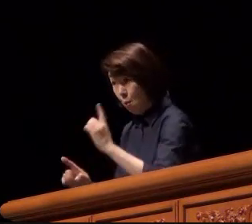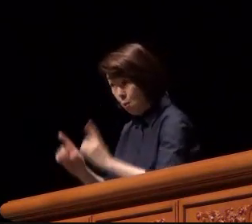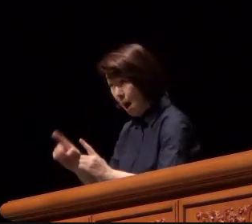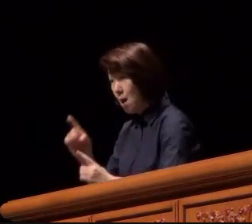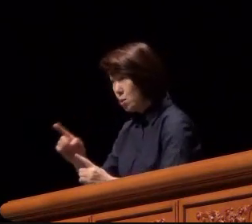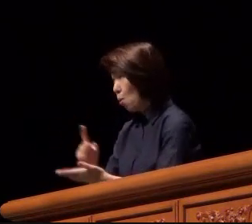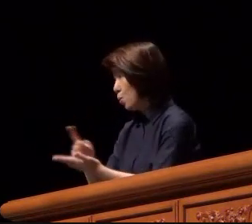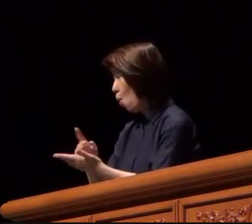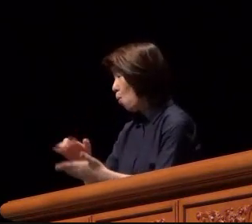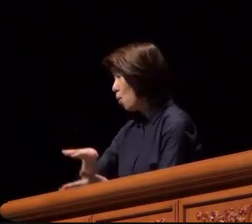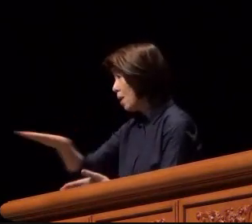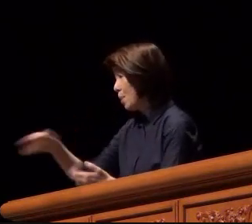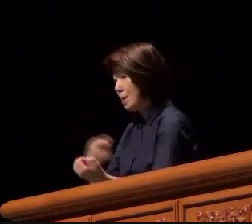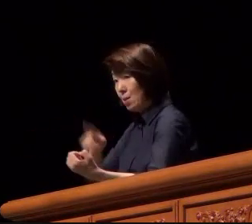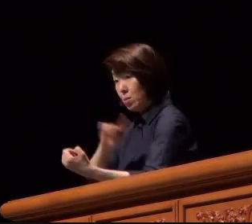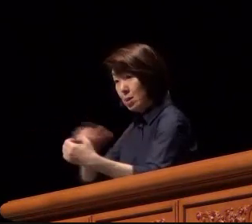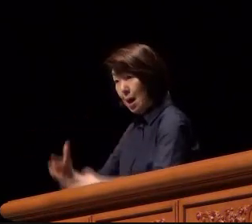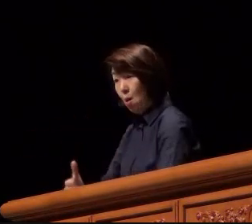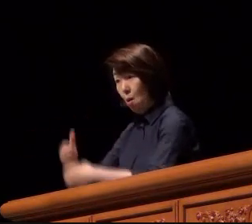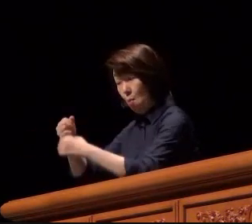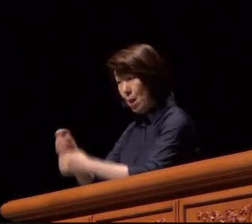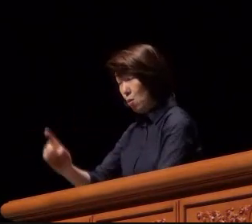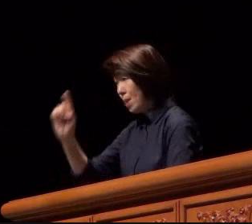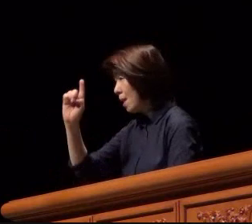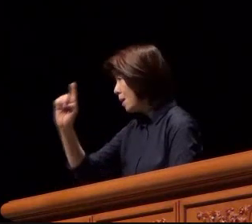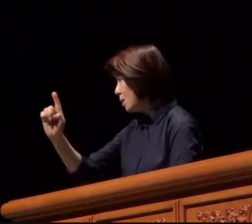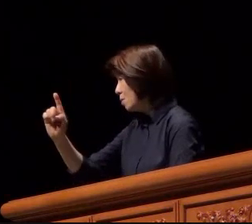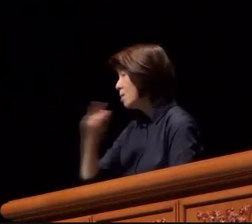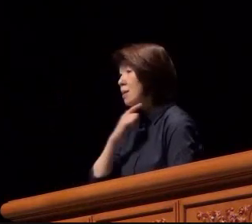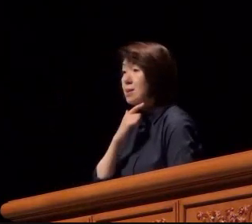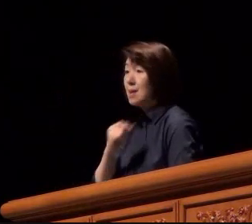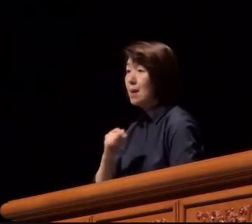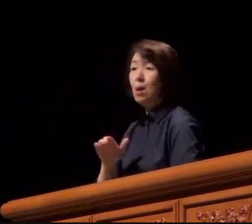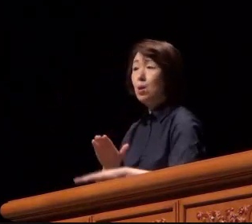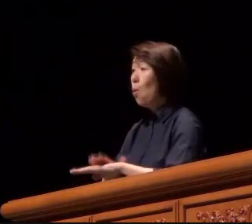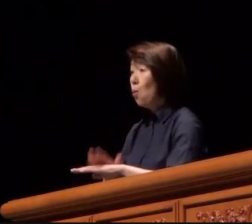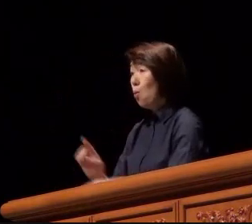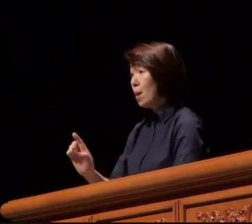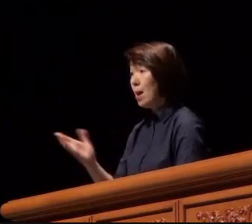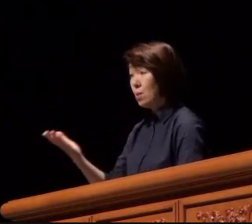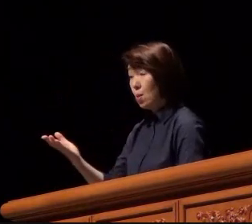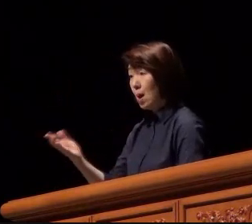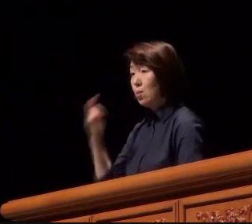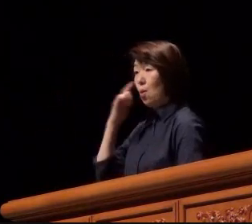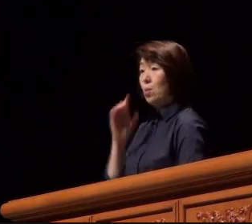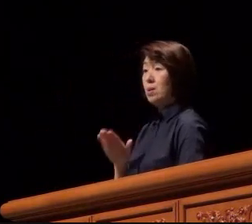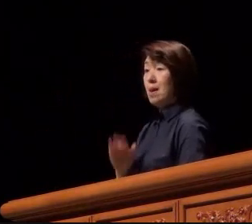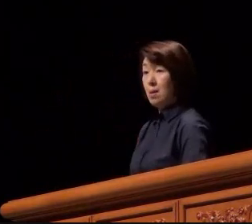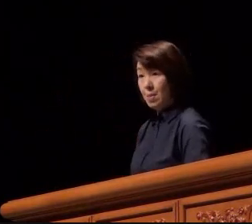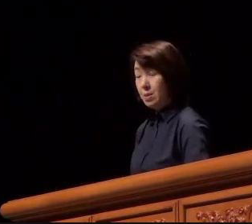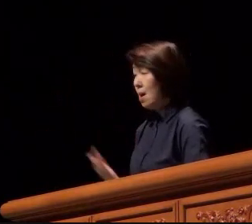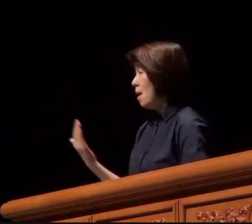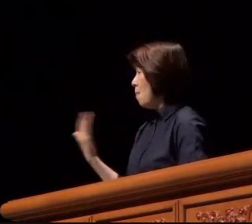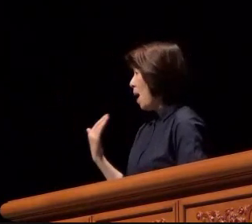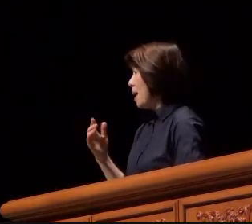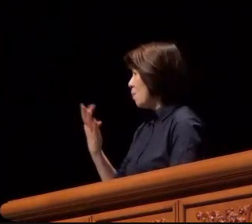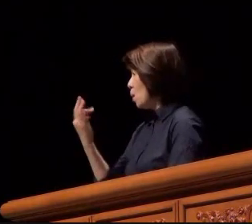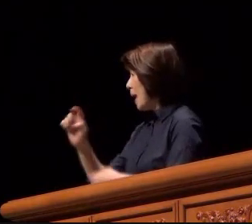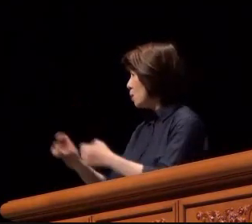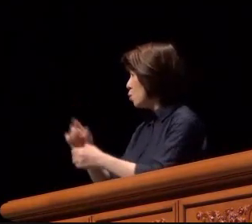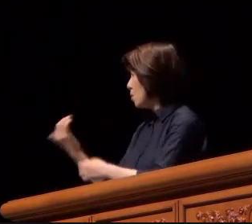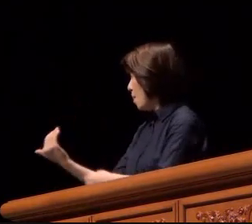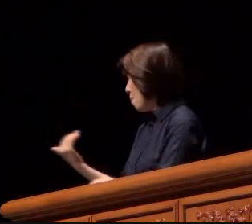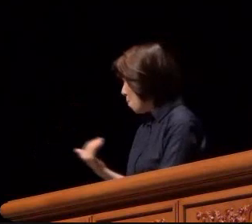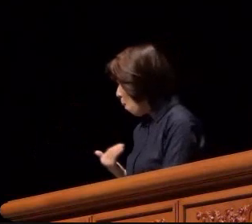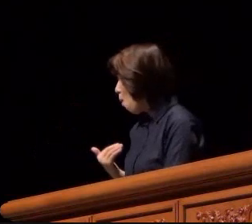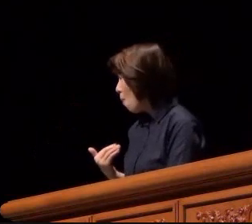めてみんなの力をあの一つのものにしていくという方法はないのかと思っています。前にも何十年も前に砂